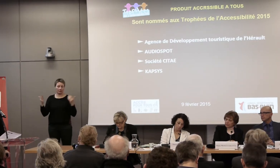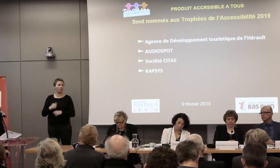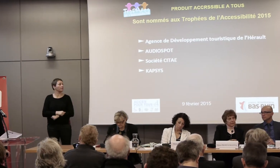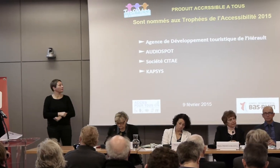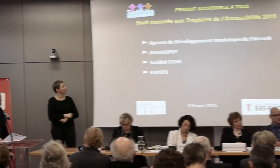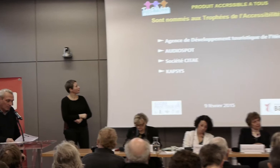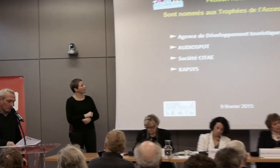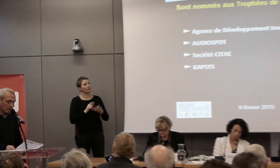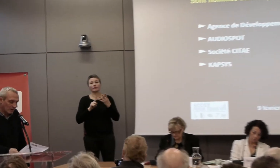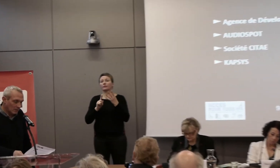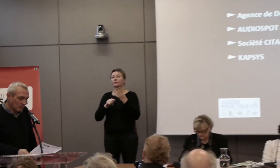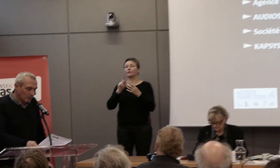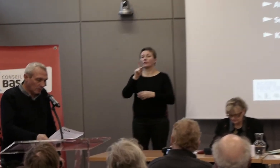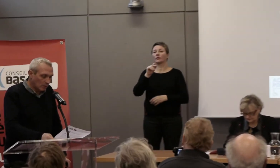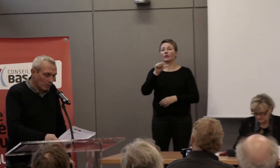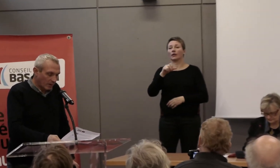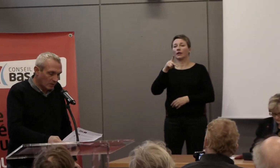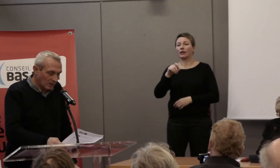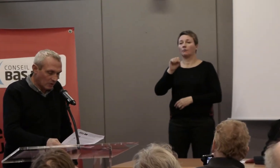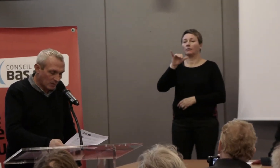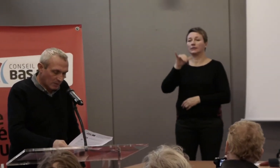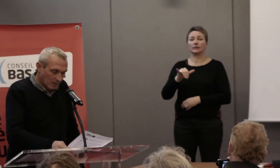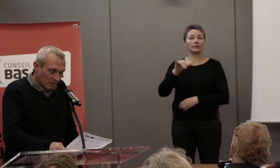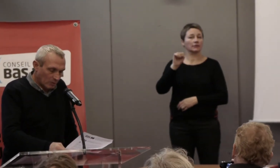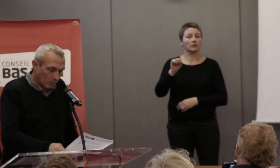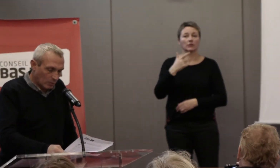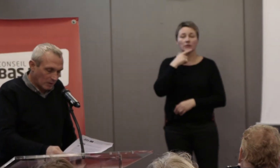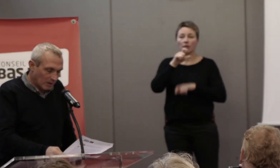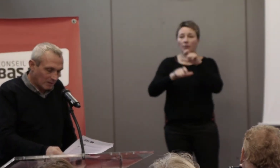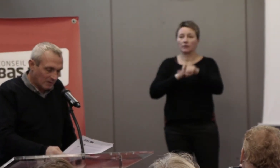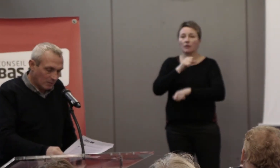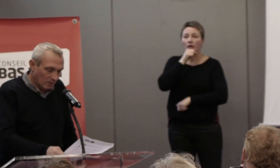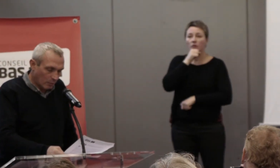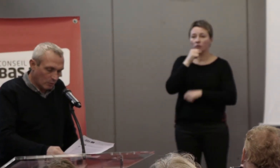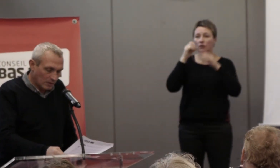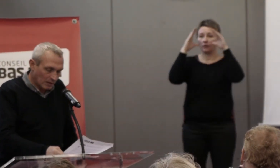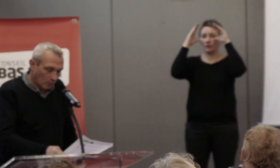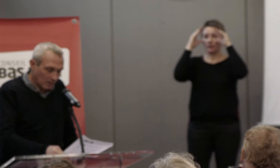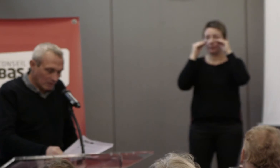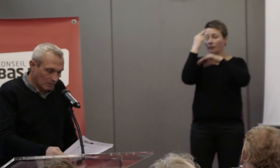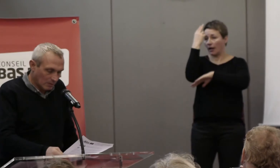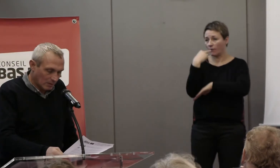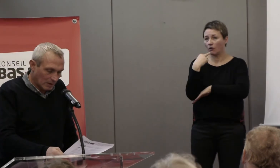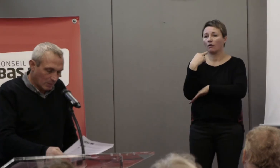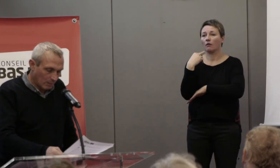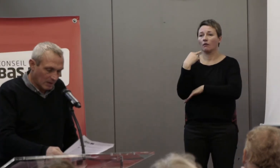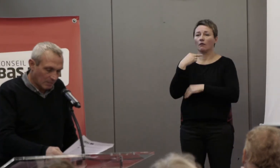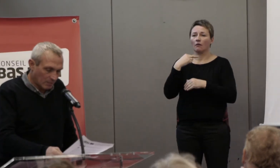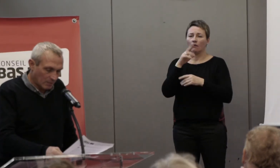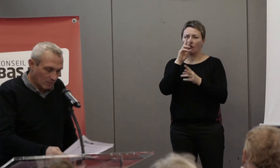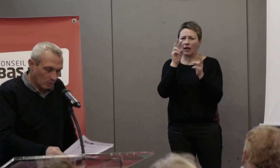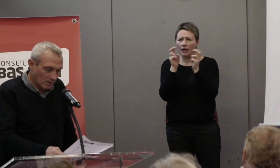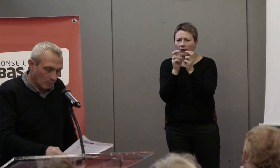Cap6, un smartphone dédié aux déficients visuels et aux personnes âgées. Donc on est ainsi dans un produit d'électronique qui